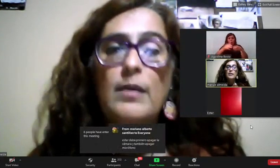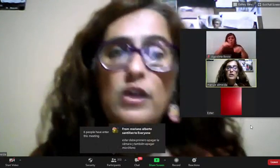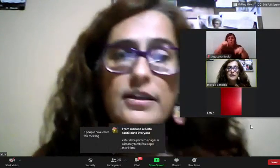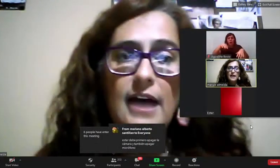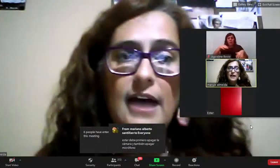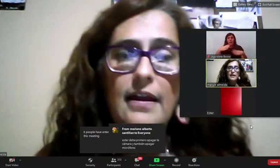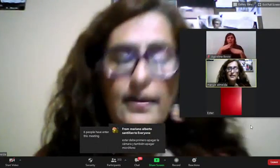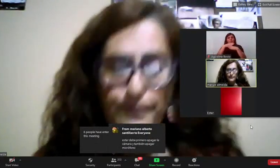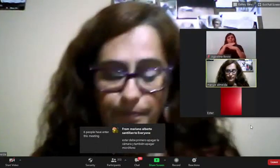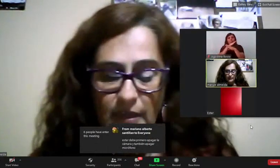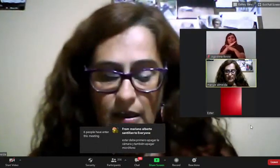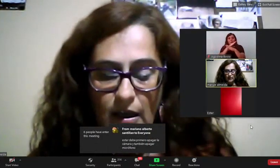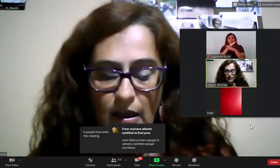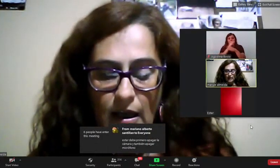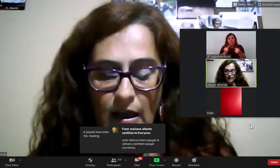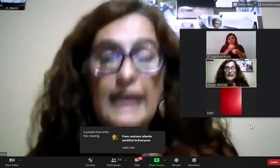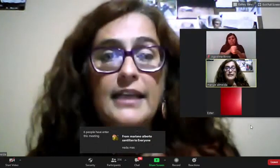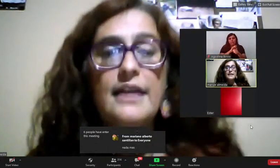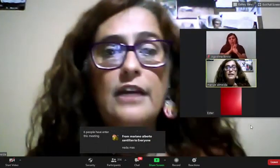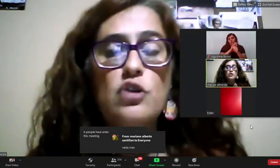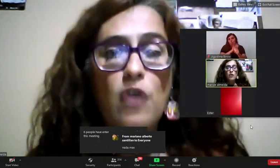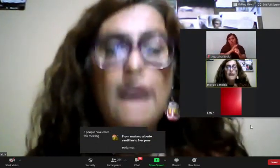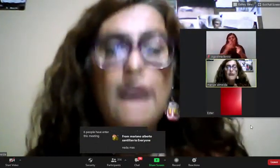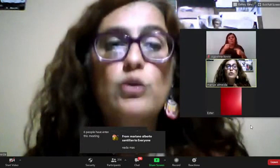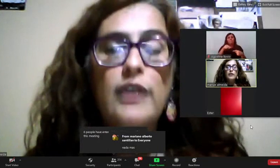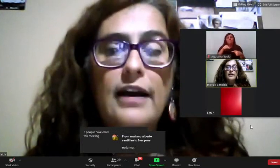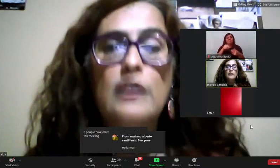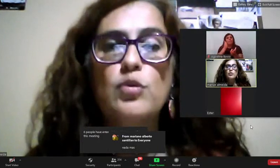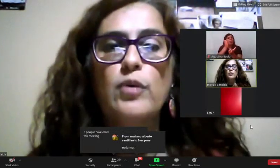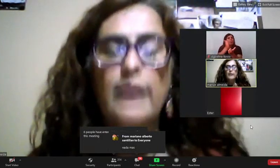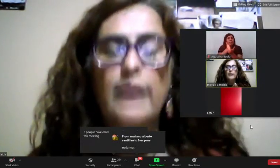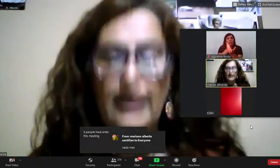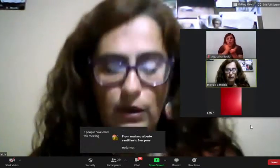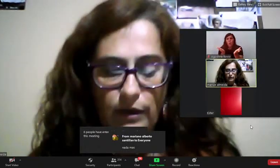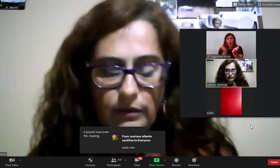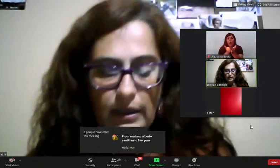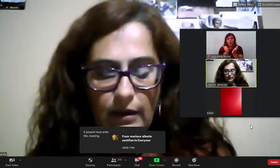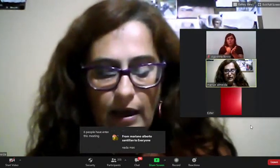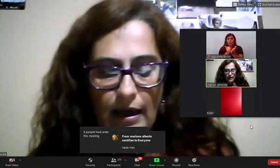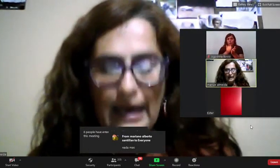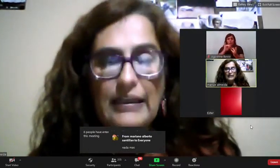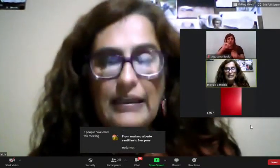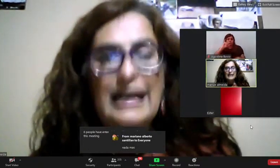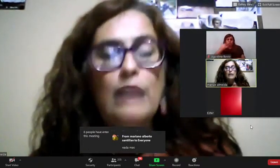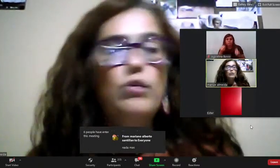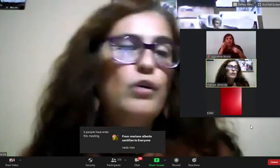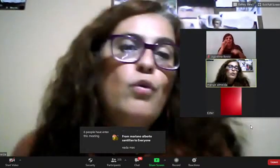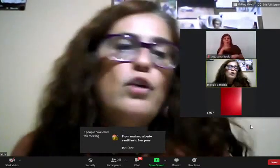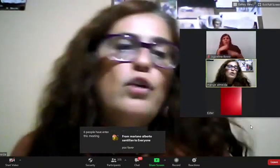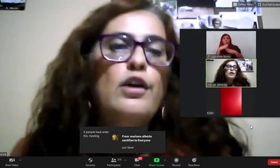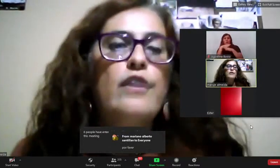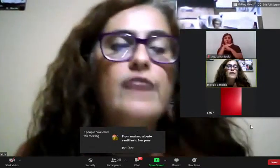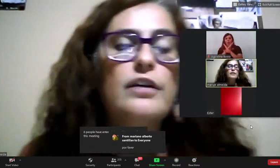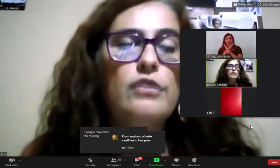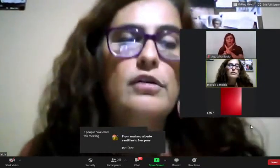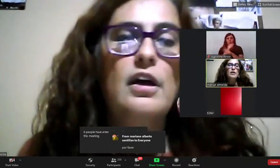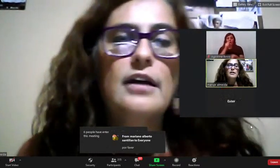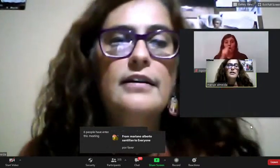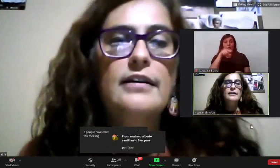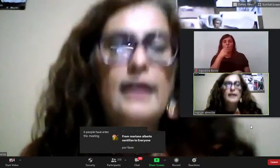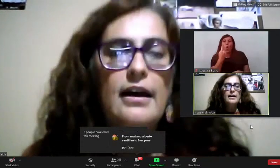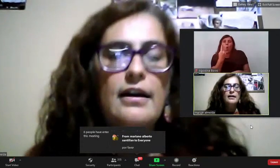lingüística minorizada que tenía derecho a estudiar en su propia lengua, ¿no? Este es uno de los